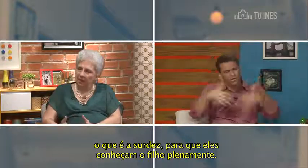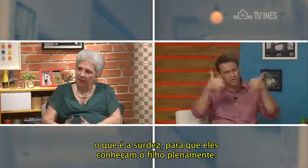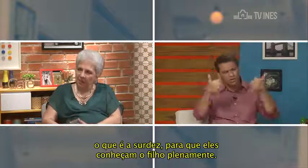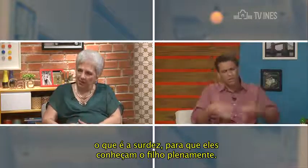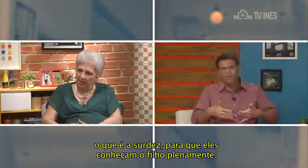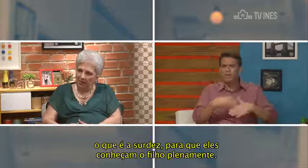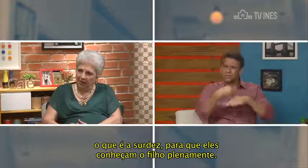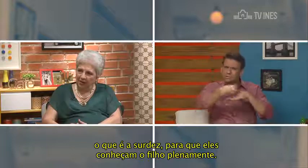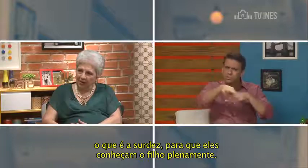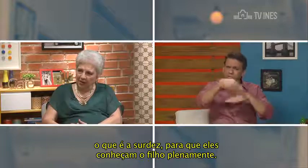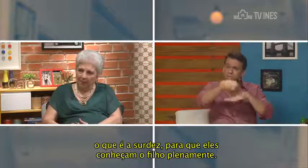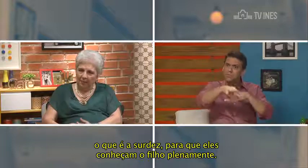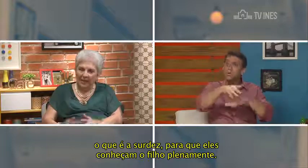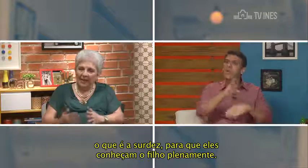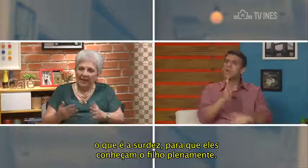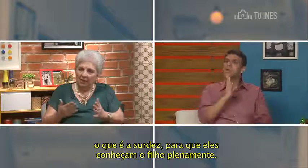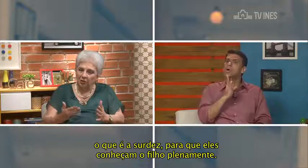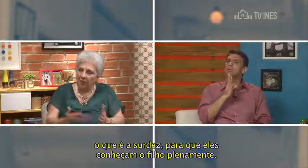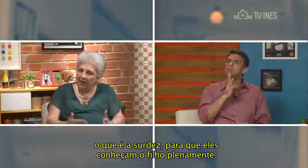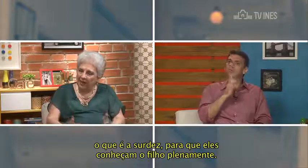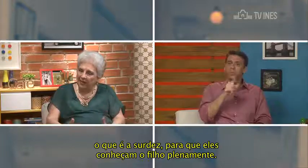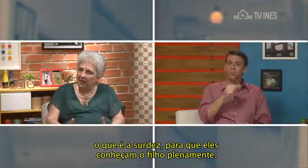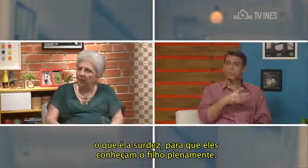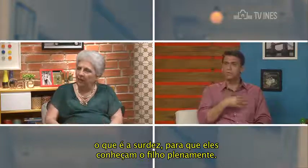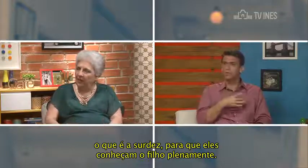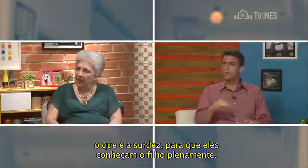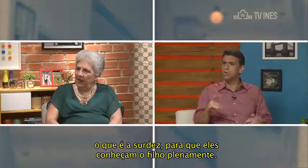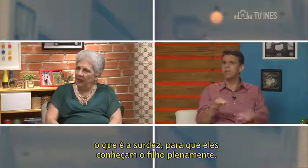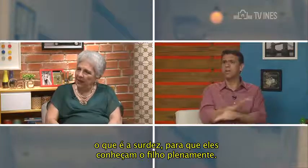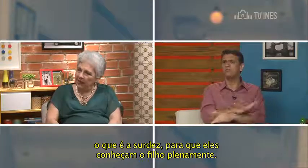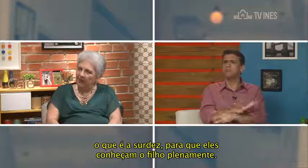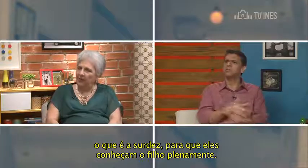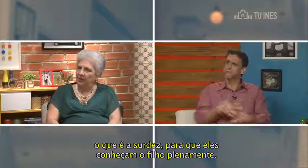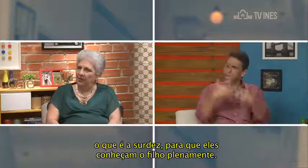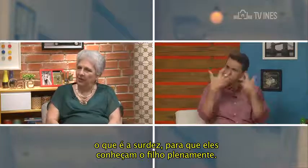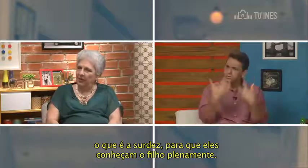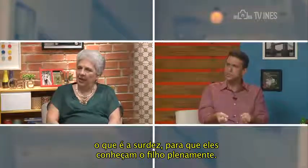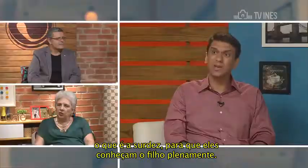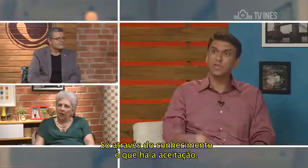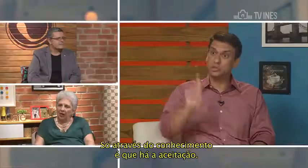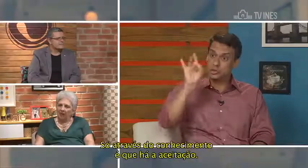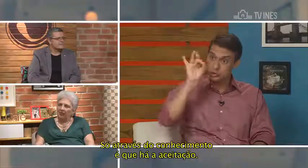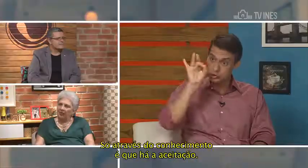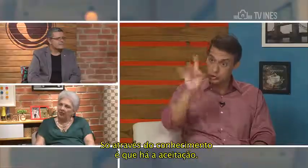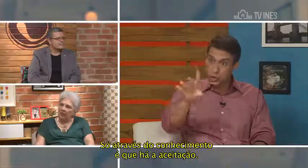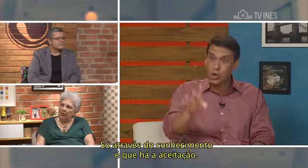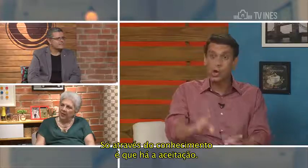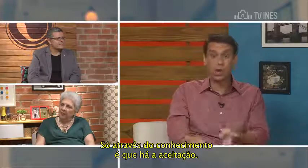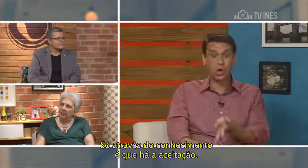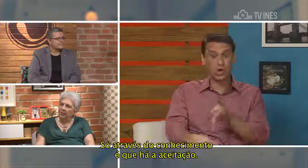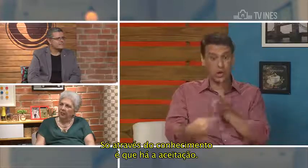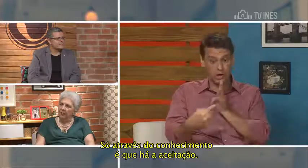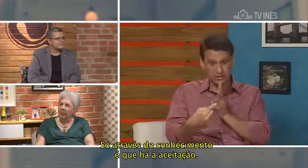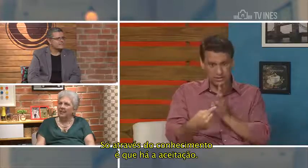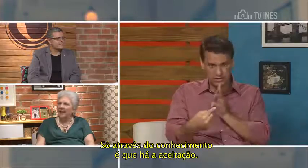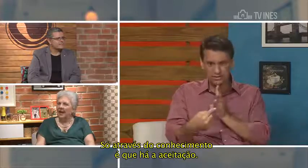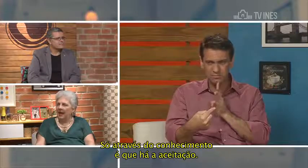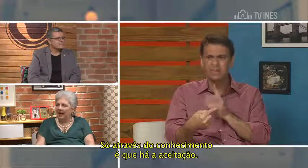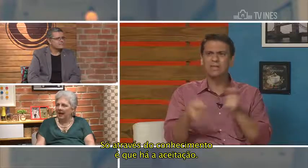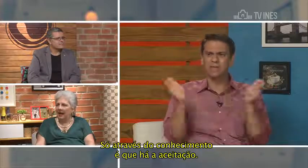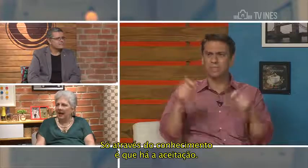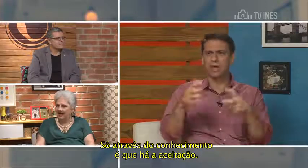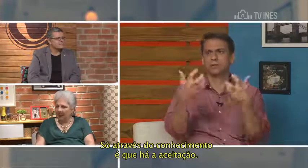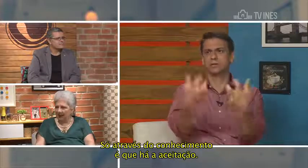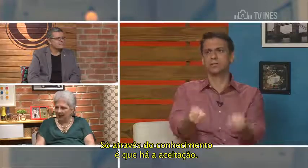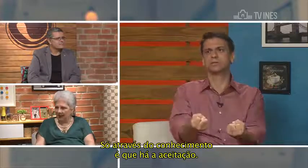é a surdez Para que eles conheçam O filho Plenamente Só através do conhecimento É que